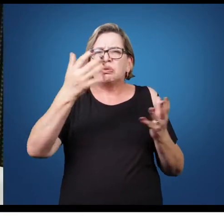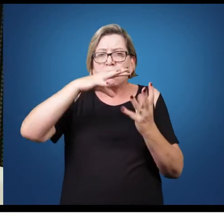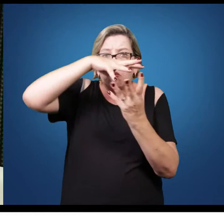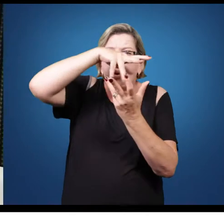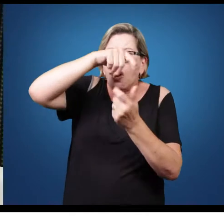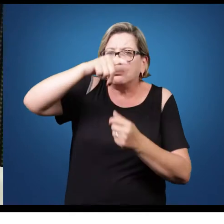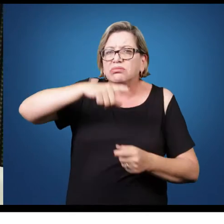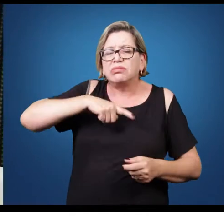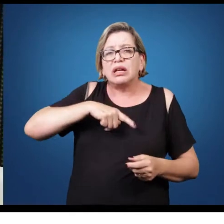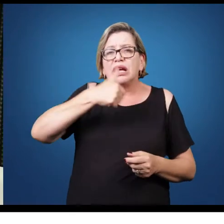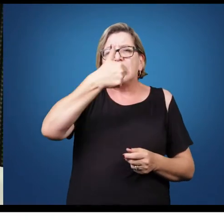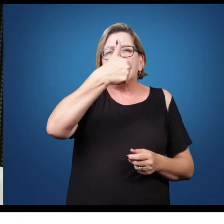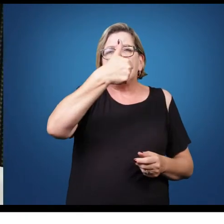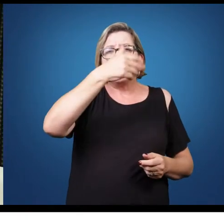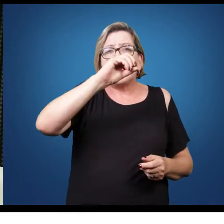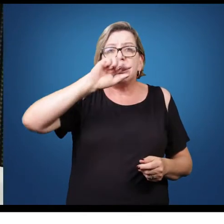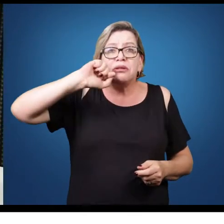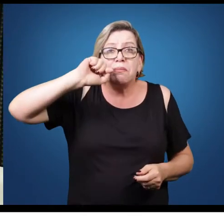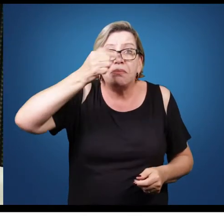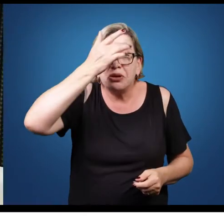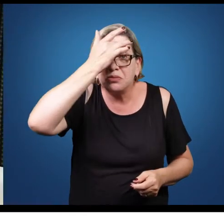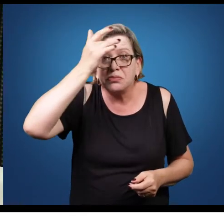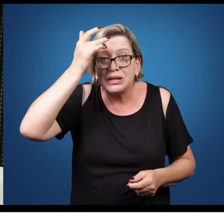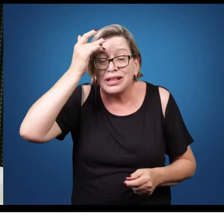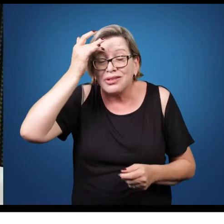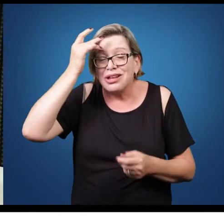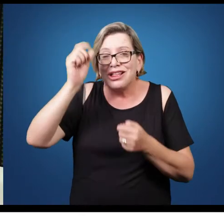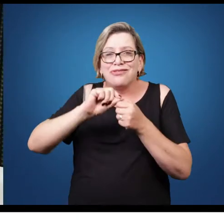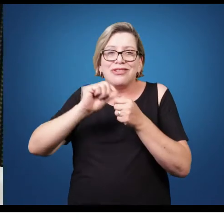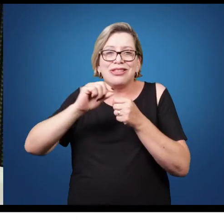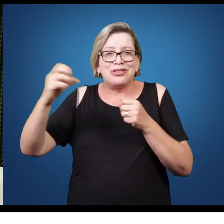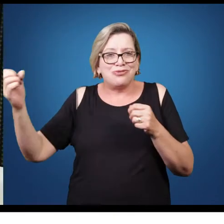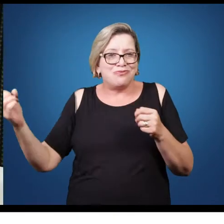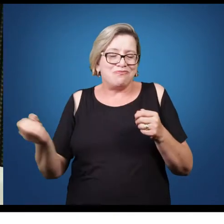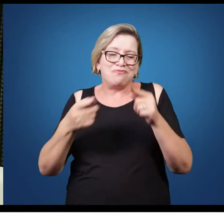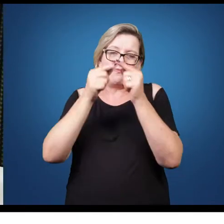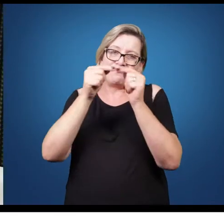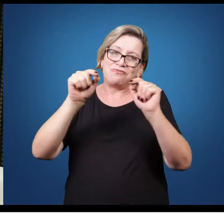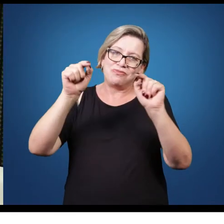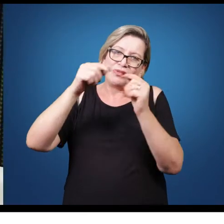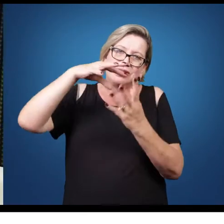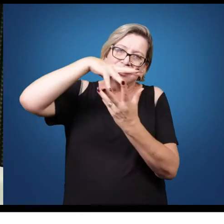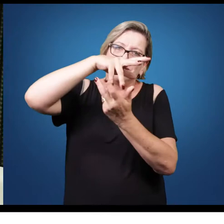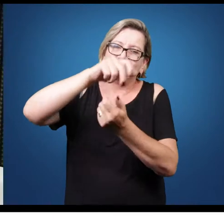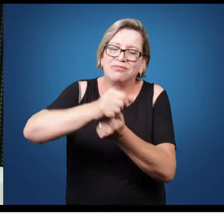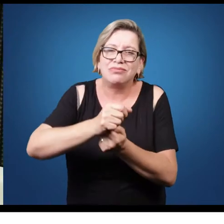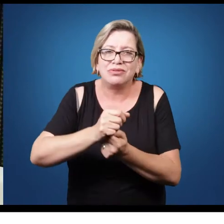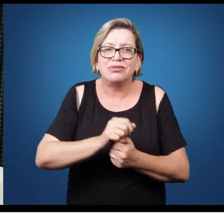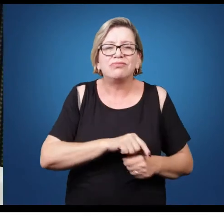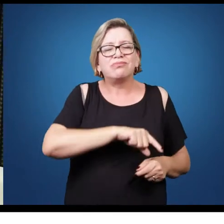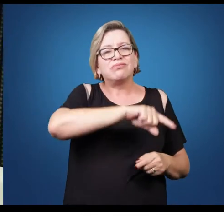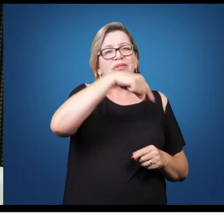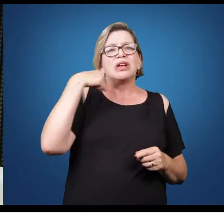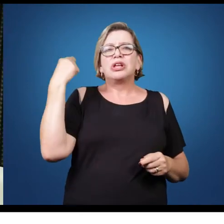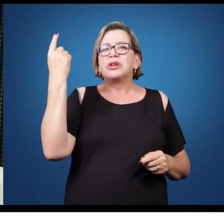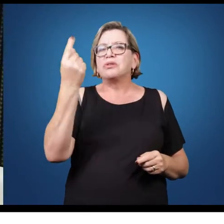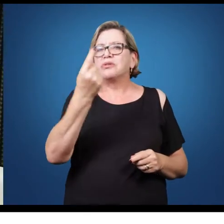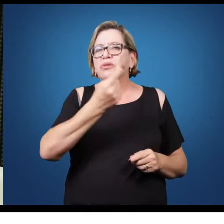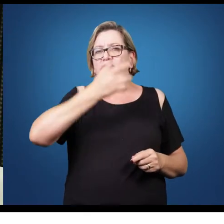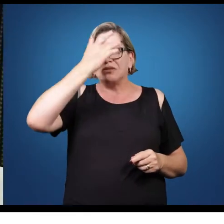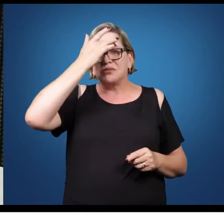né esse tem uma capacidade é para nós que somos espectadores você tem uma grande capacidade de de